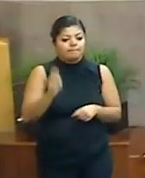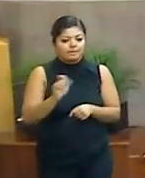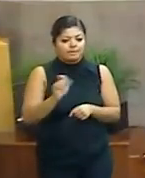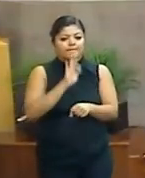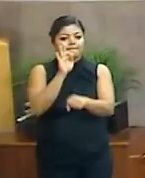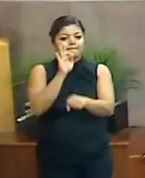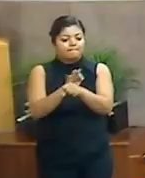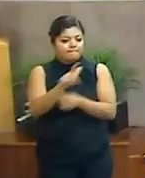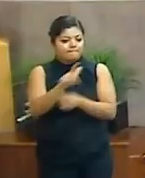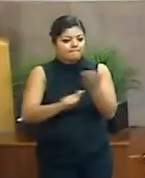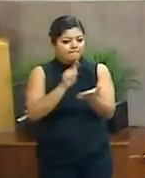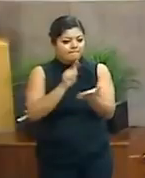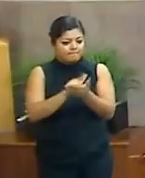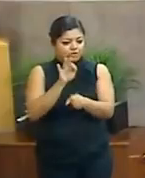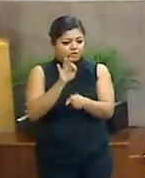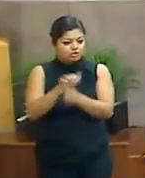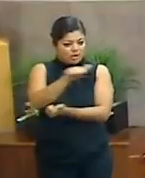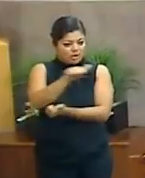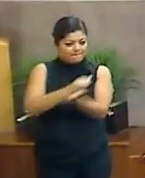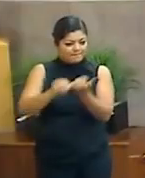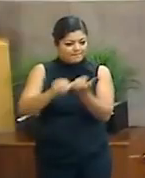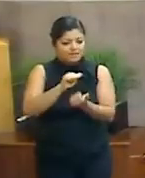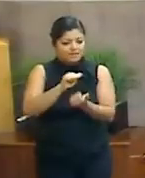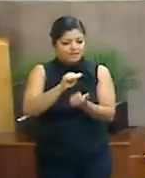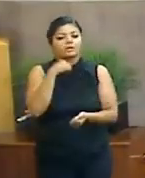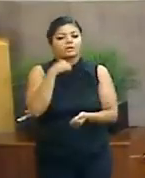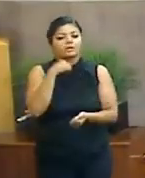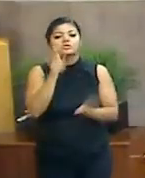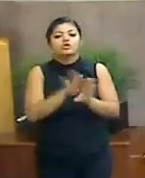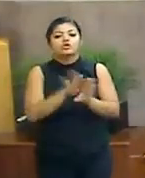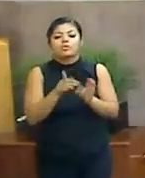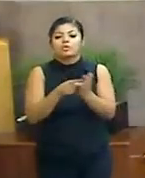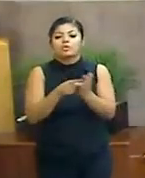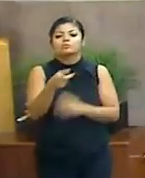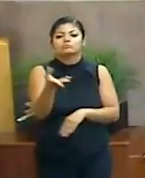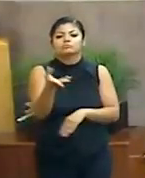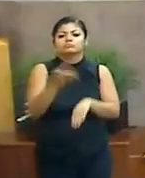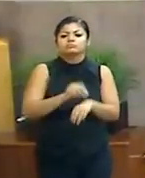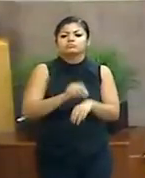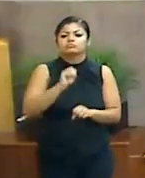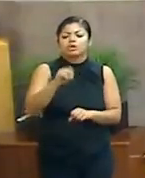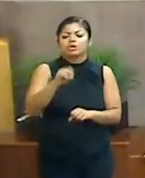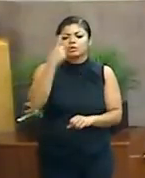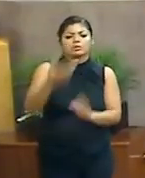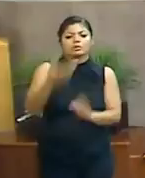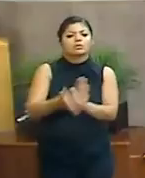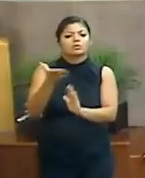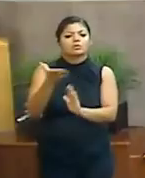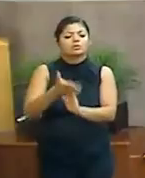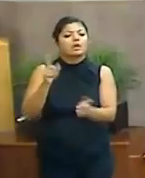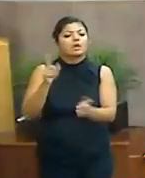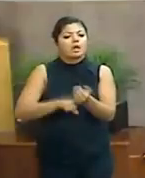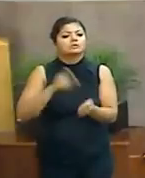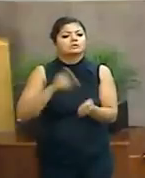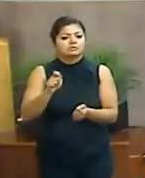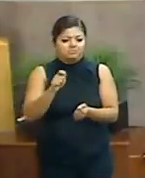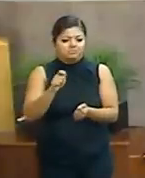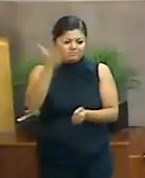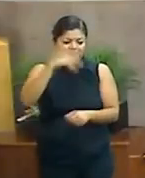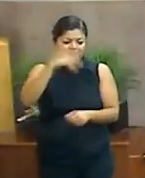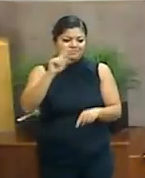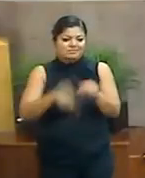alguien ya para el estado de baja california atenta contra los derechos derivados esa autorización otorgada con base a la efectividad del impacto ambiental